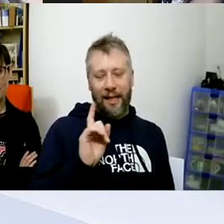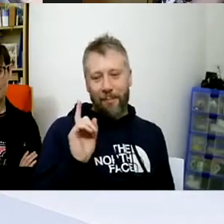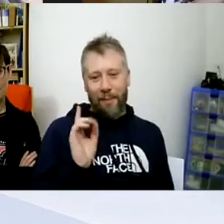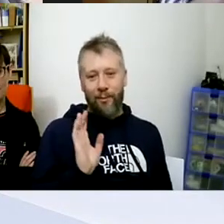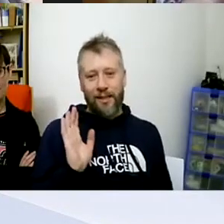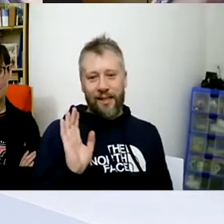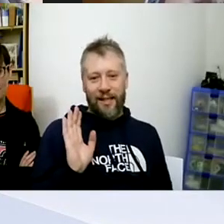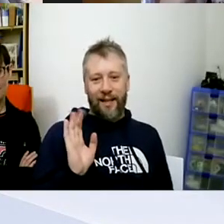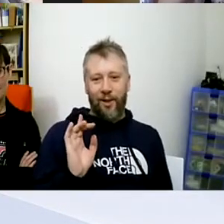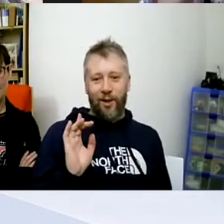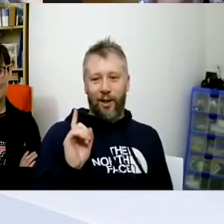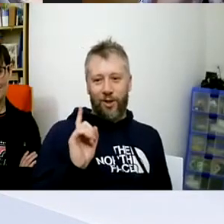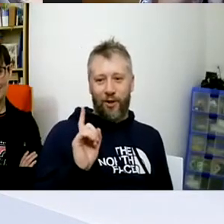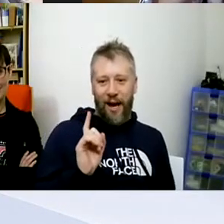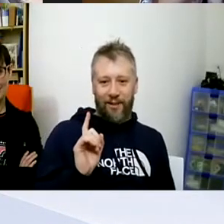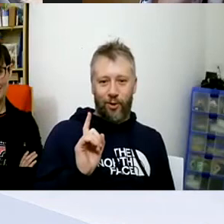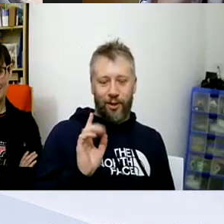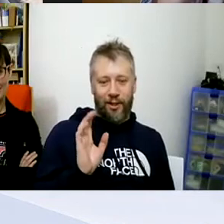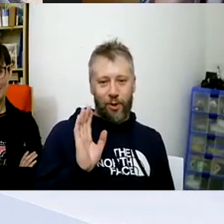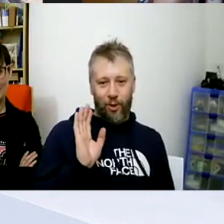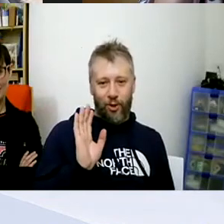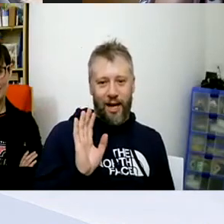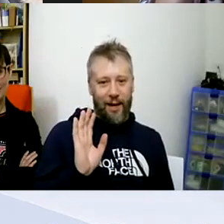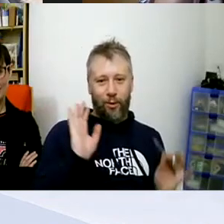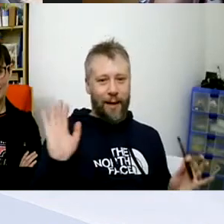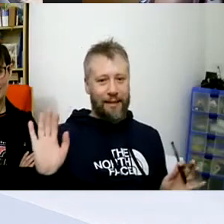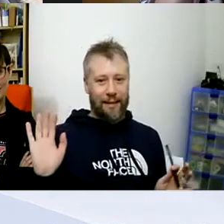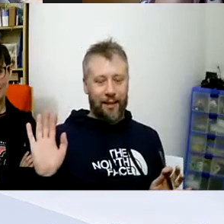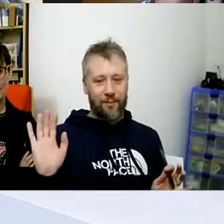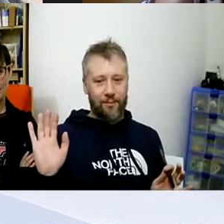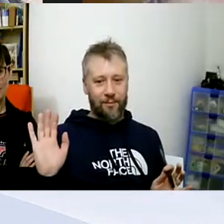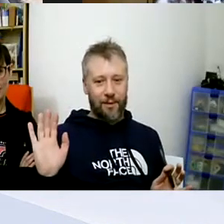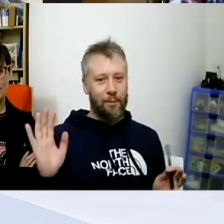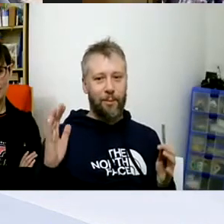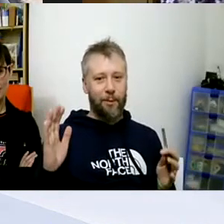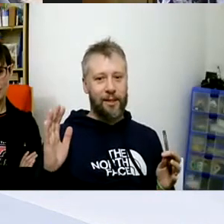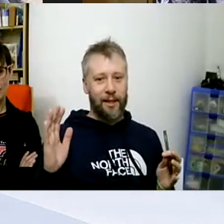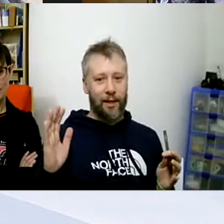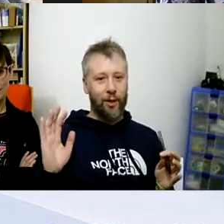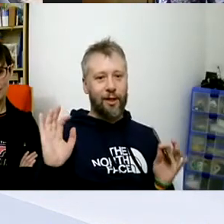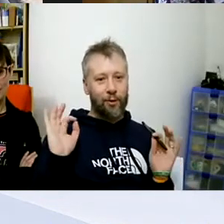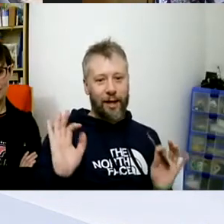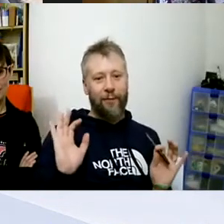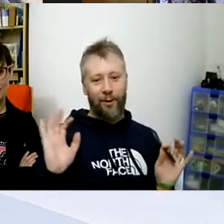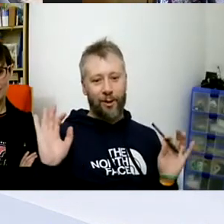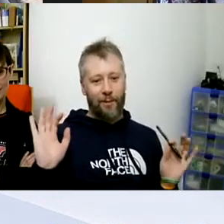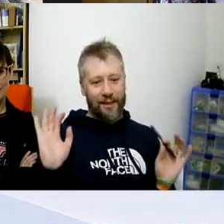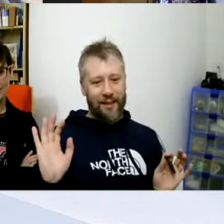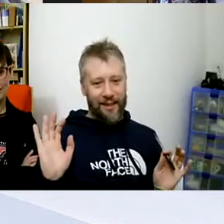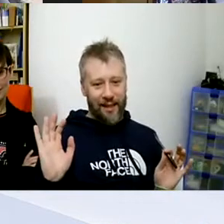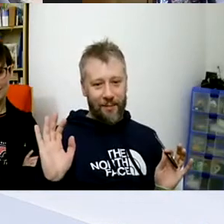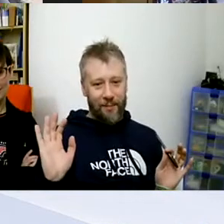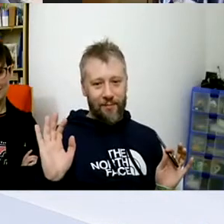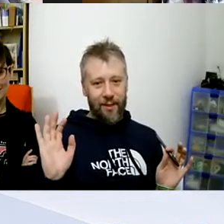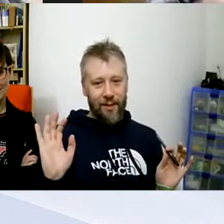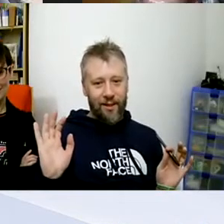Allora, il primo desiderio che ho già fatto e mi sono già... è una domanda, il mio primo desiderio. Vorrei fare una domanda a